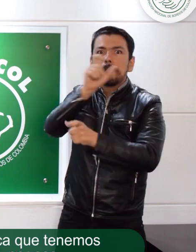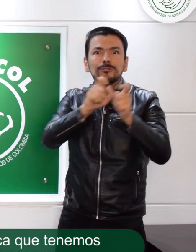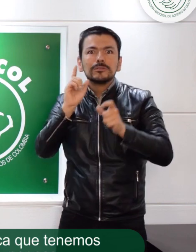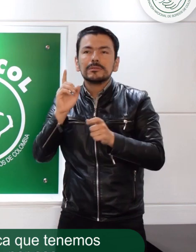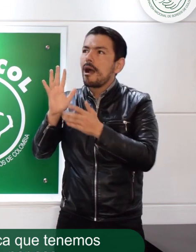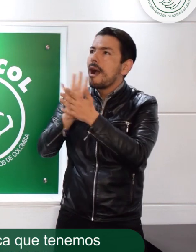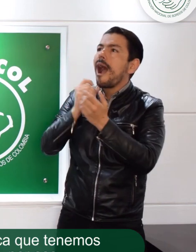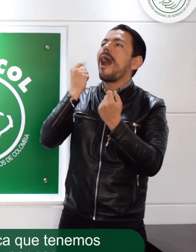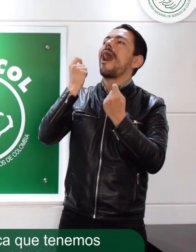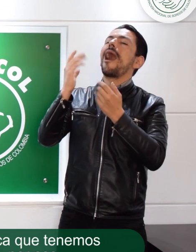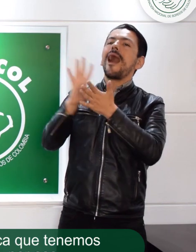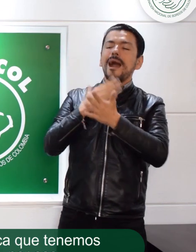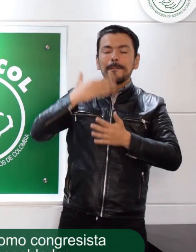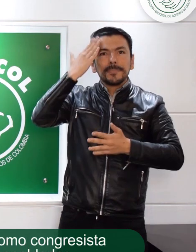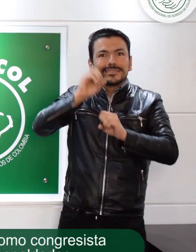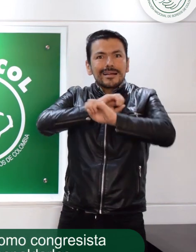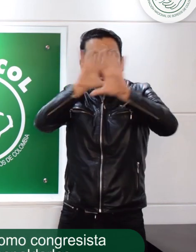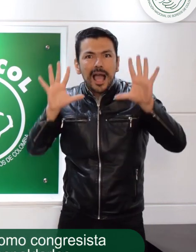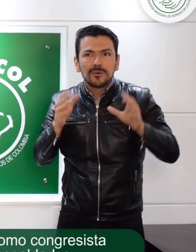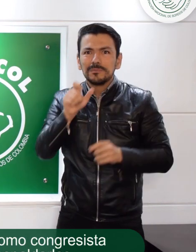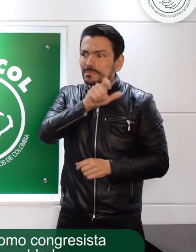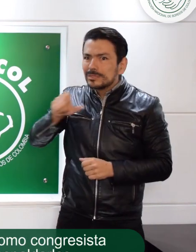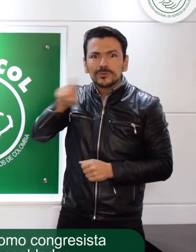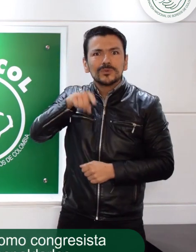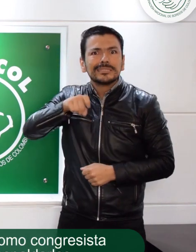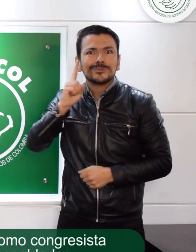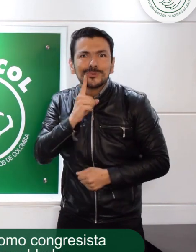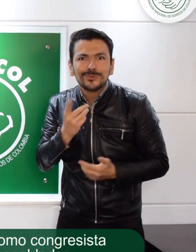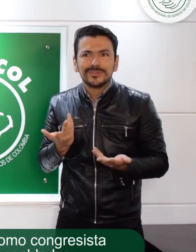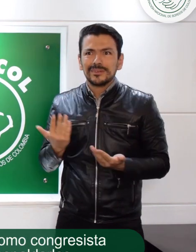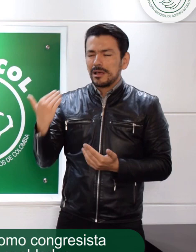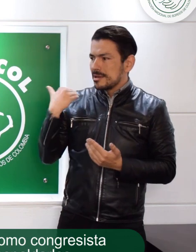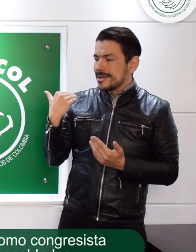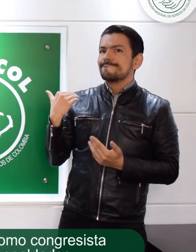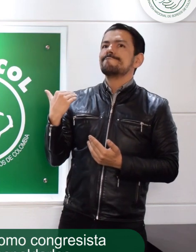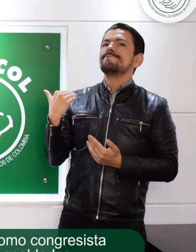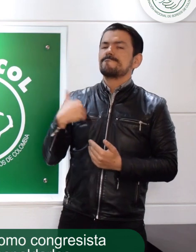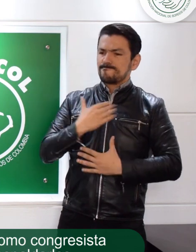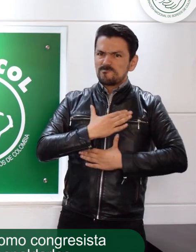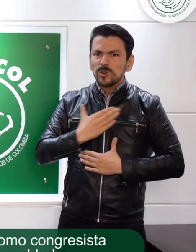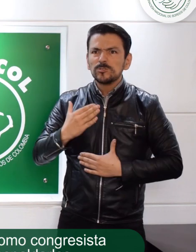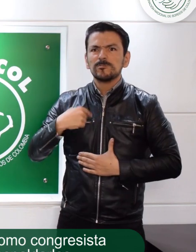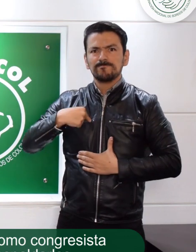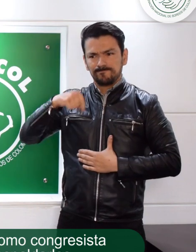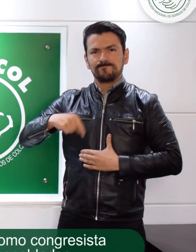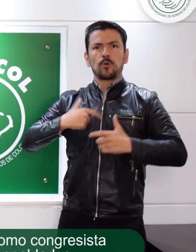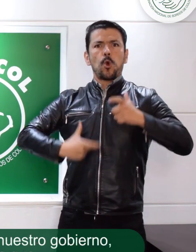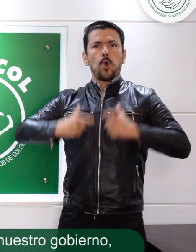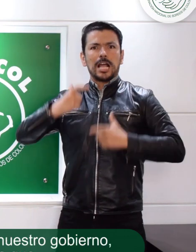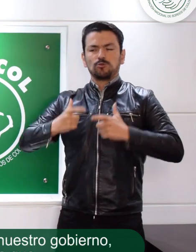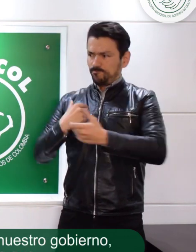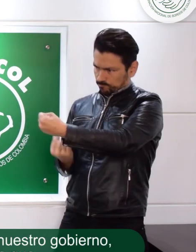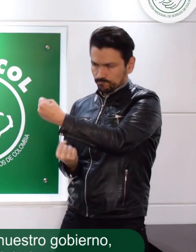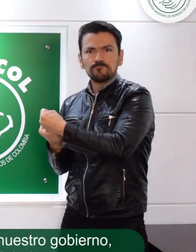hoy, y ellos lo están requeriendo. Por eso, ante este llamado que me hicieran como congresista de los colombianos, hoy vengo a respaldarlos